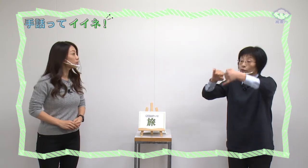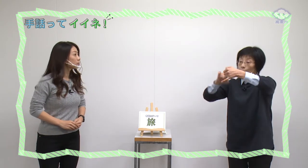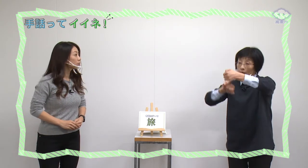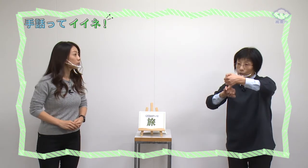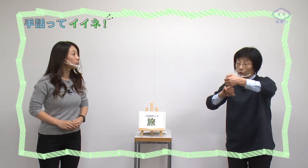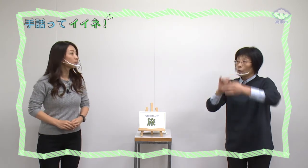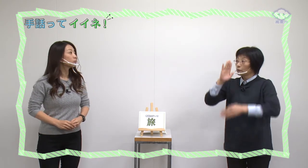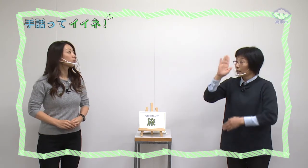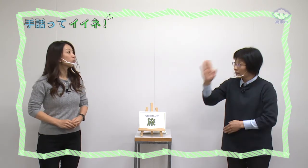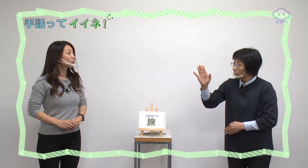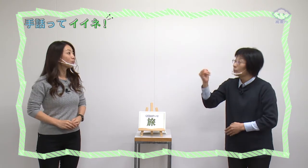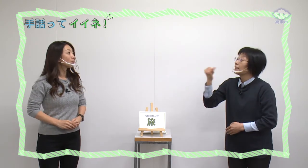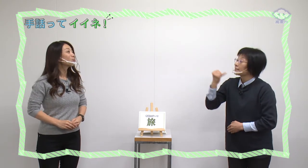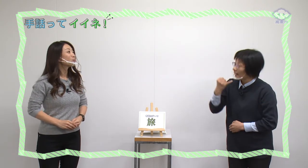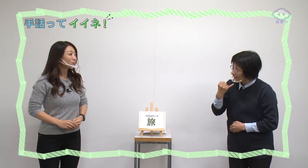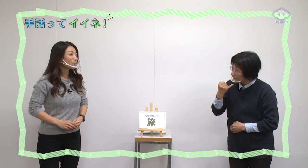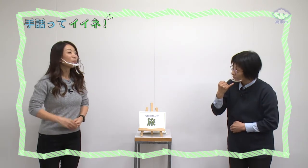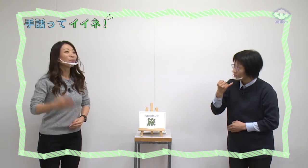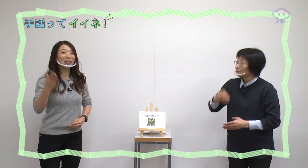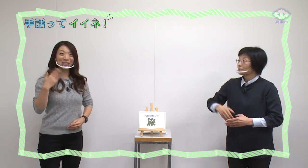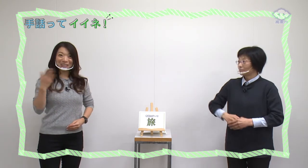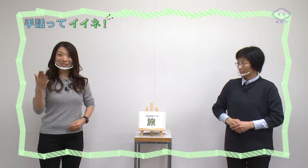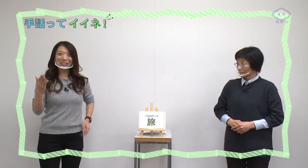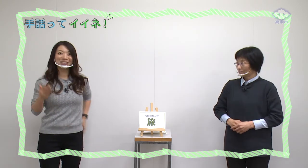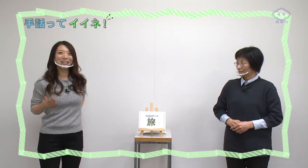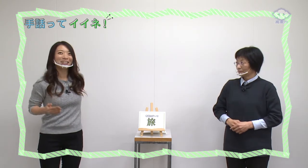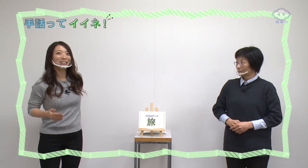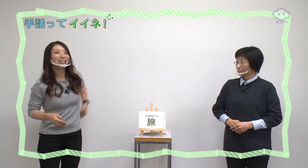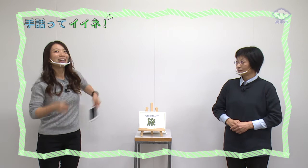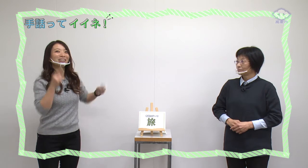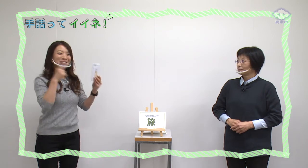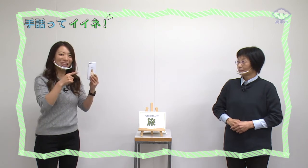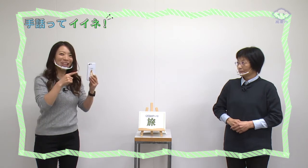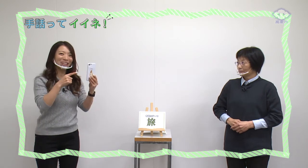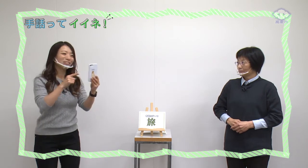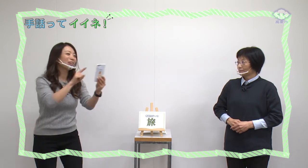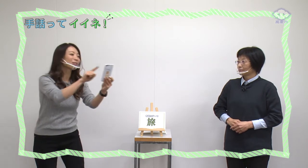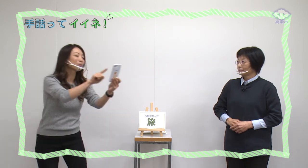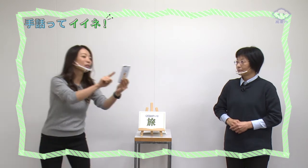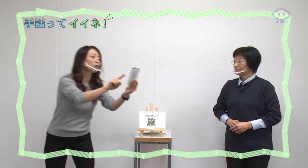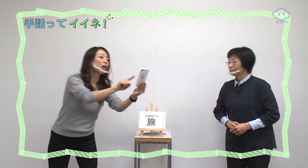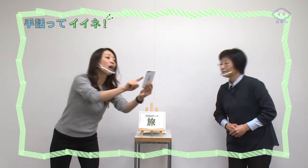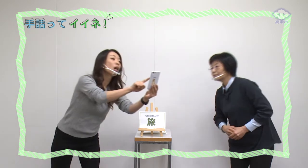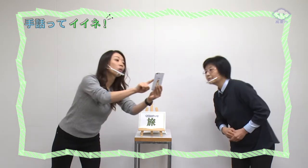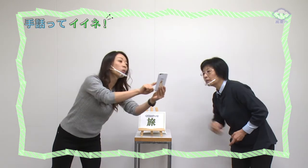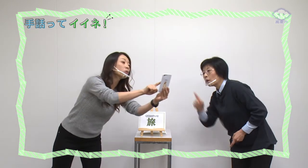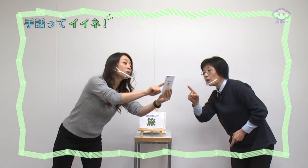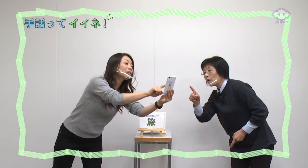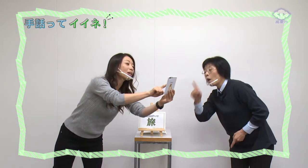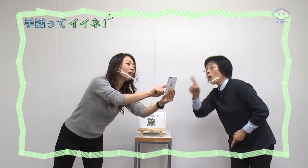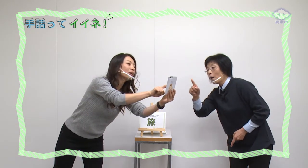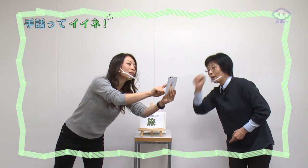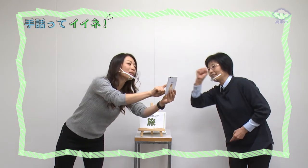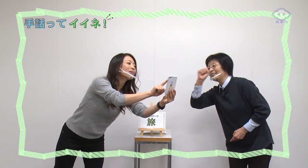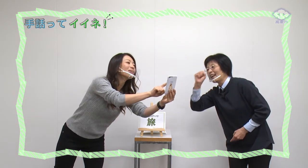予約をお願いしてもいいですか。 任せてください。これで予約しましょう。あ、ここどうですか。 いいね。